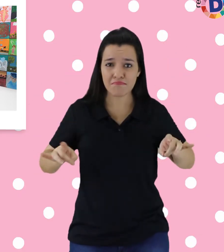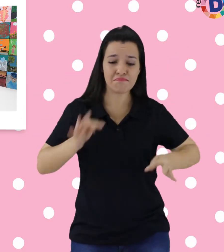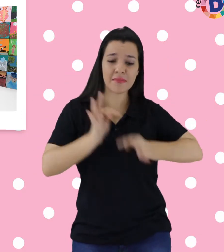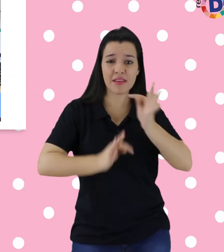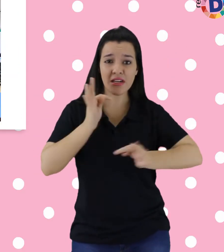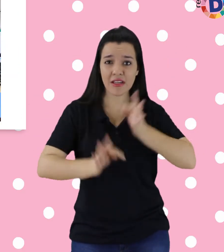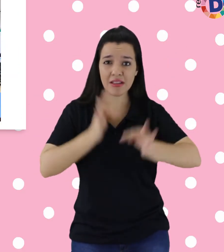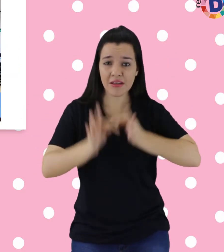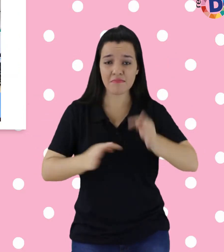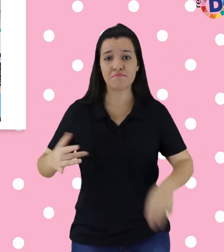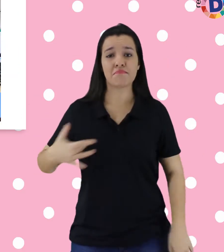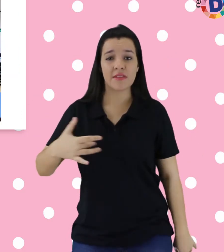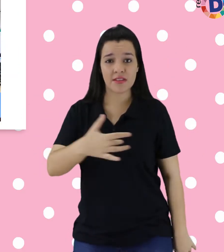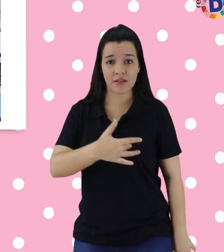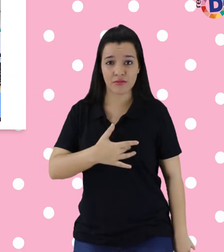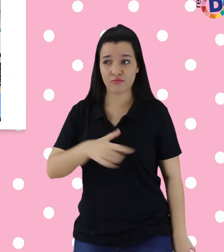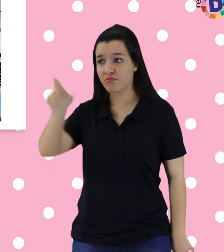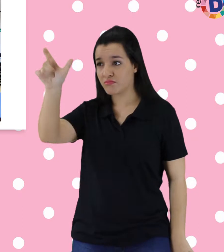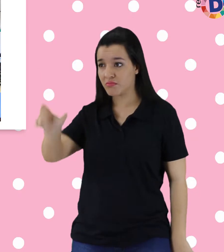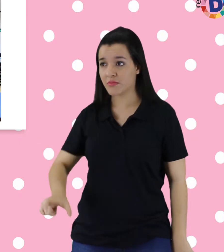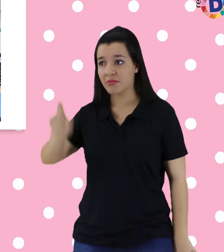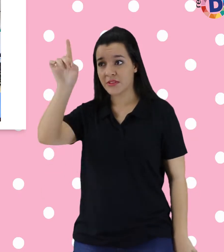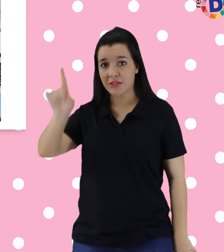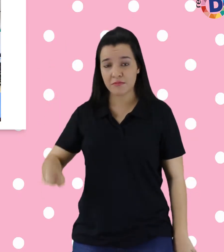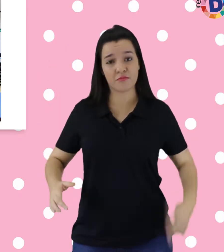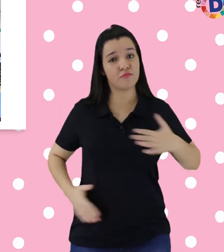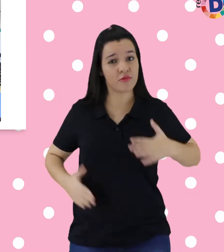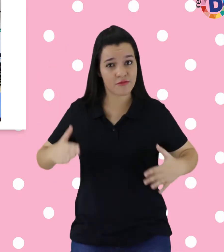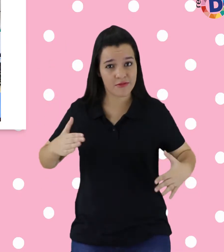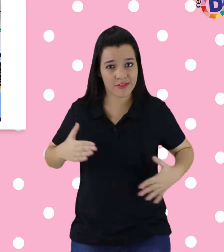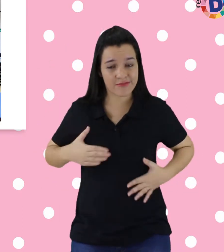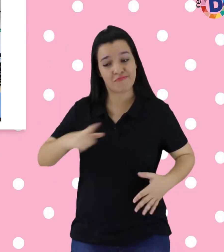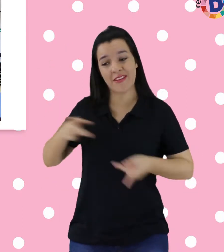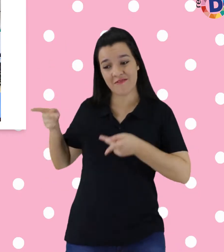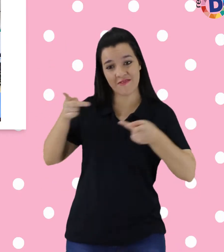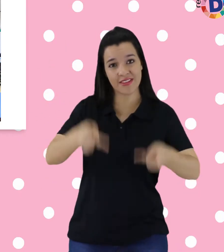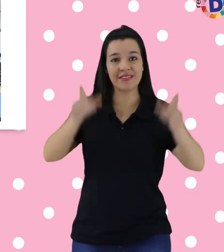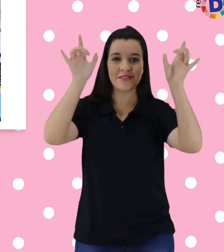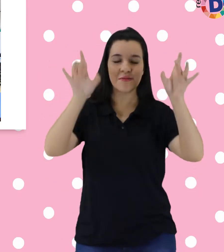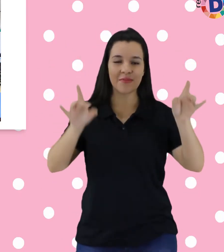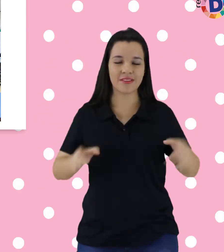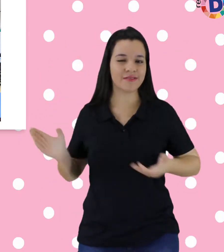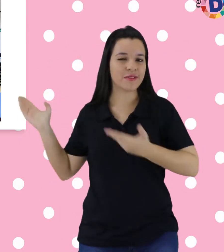deficiência física receberá a doçura desta personagem com a visita da moranguinho